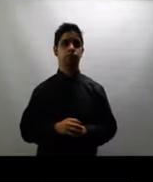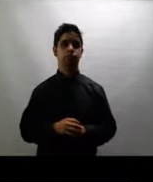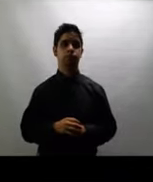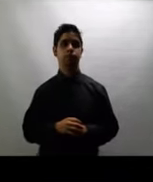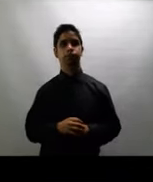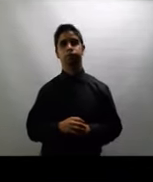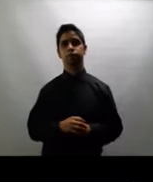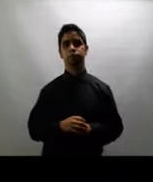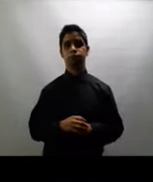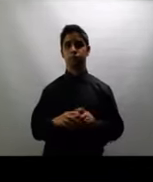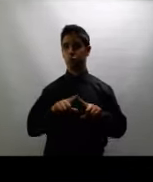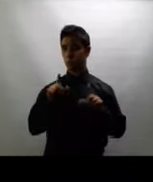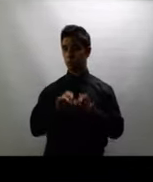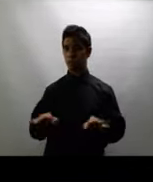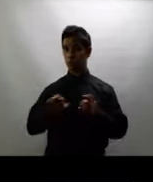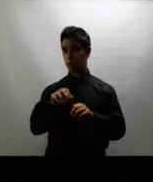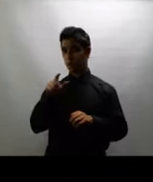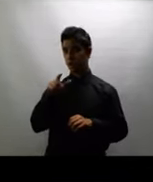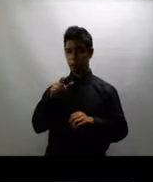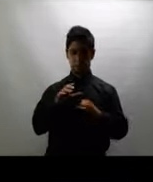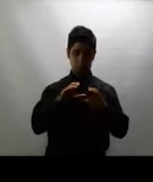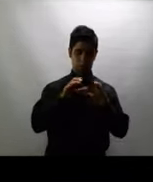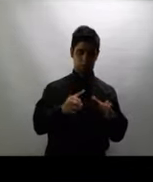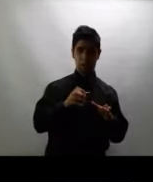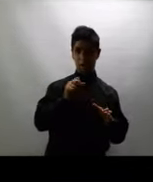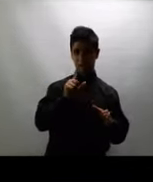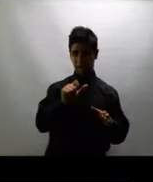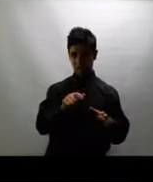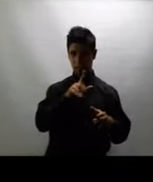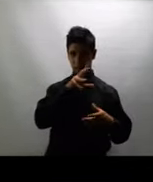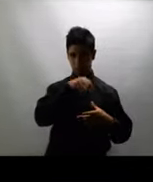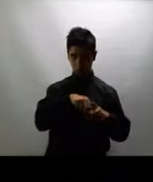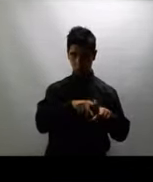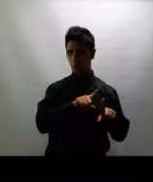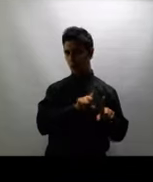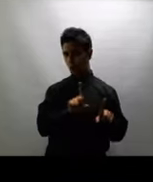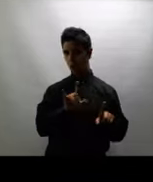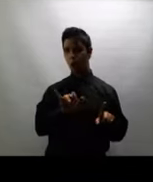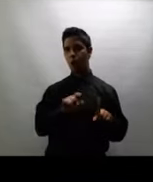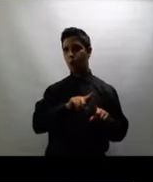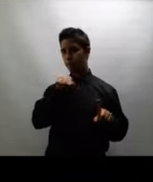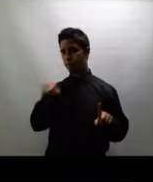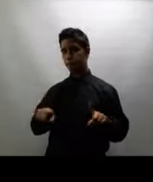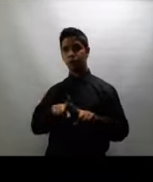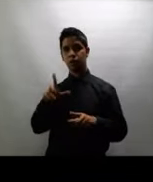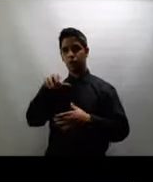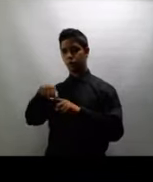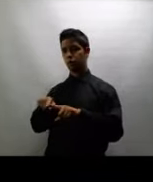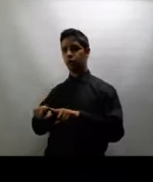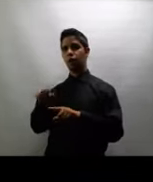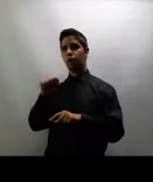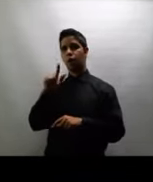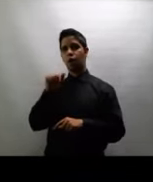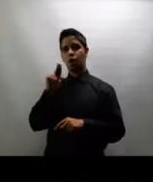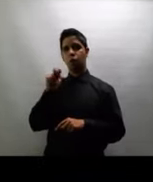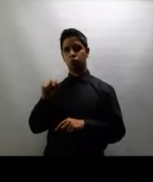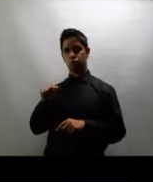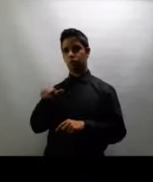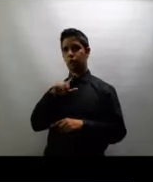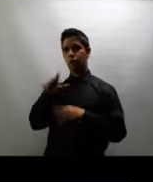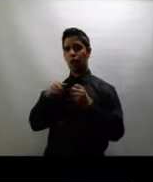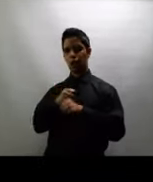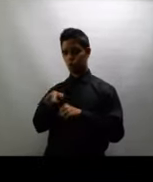solo entró en la categoría de la salsa, la tropical, sino que también está en álbum del año. Mira. Ah, que tiene dos. Tiene